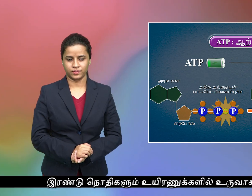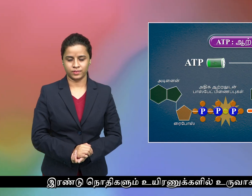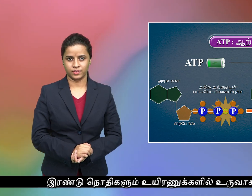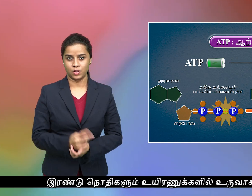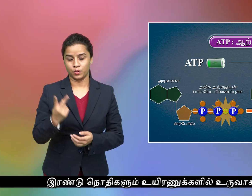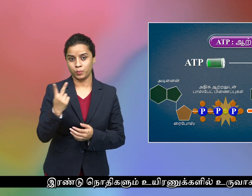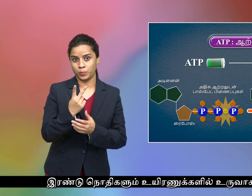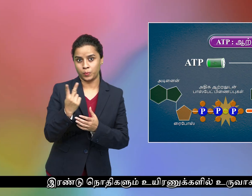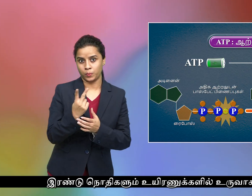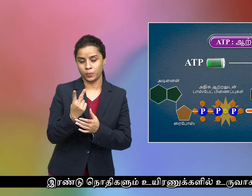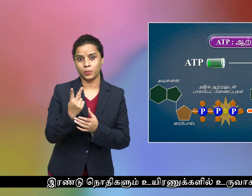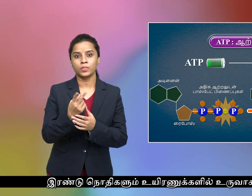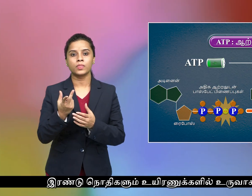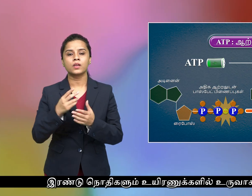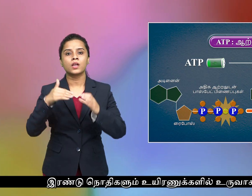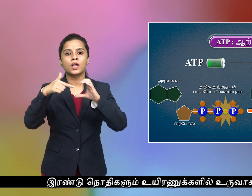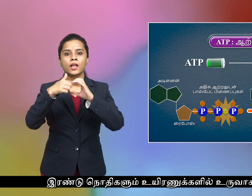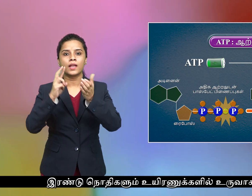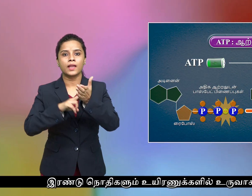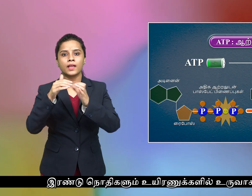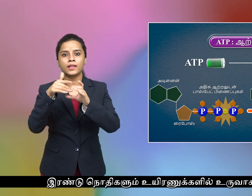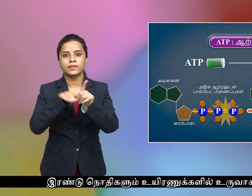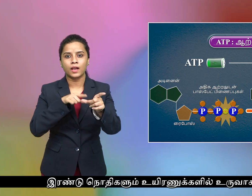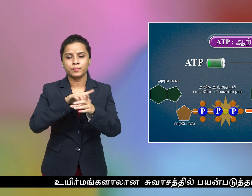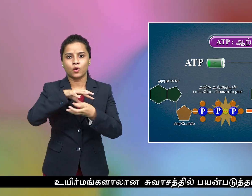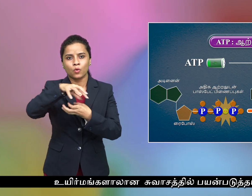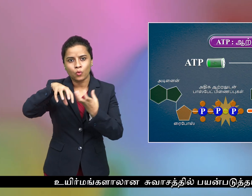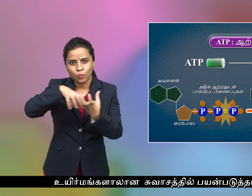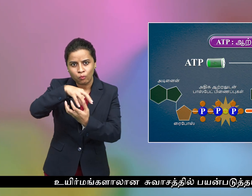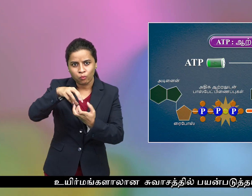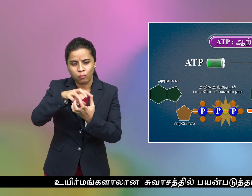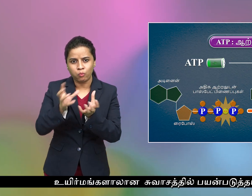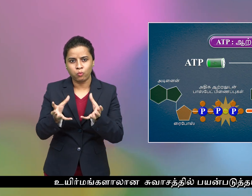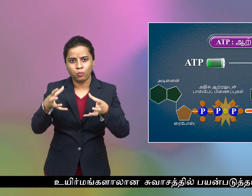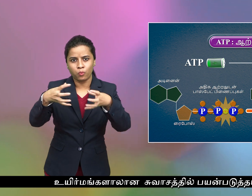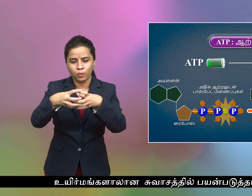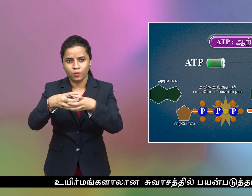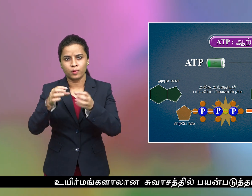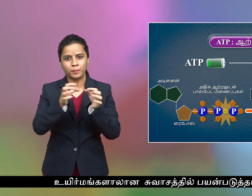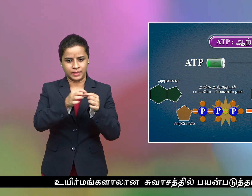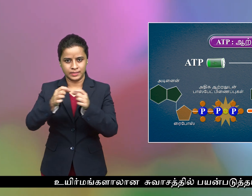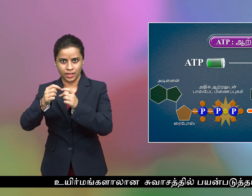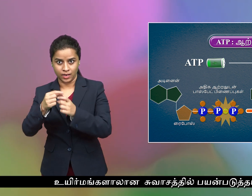இரண்டு நொதிகளும் உயிரணுக்களில் உருவாகின்றன மற்றும் உயிர்மங்களாலான சுவாசத்தில் பயன்படுத்தப்படுகின்றன.